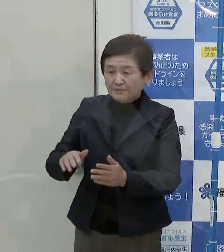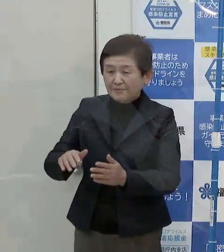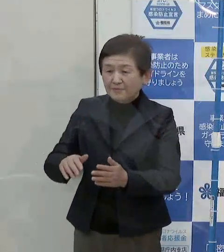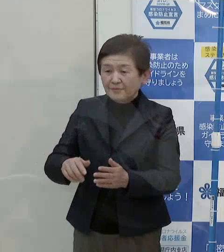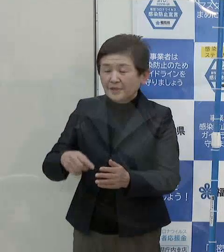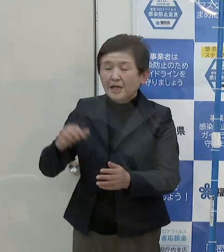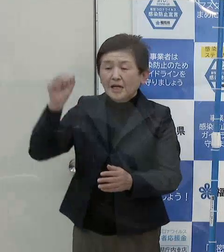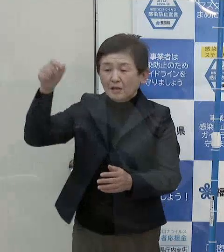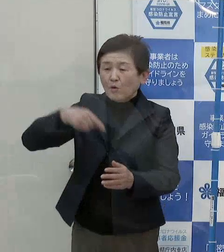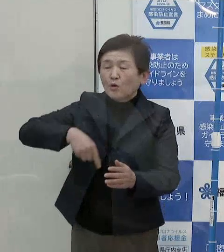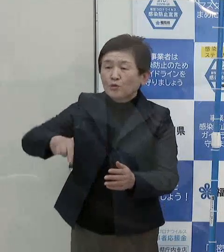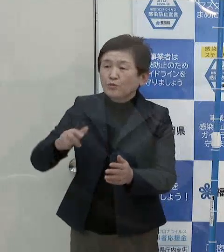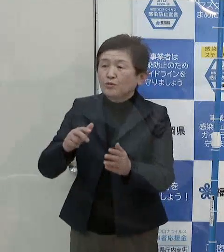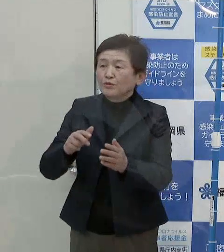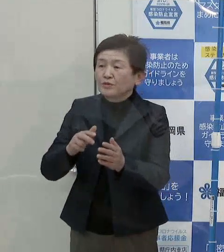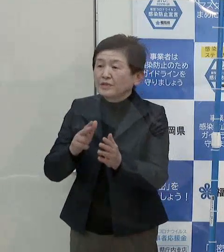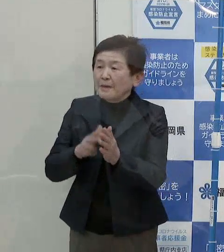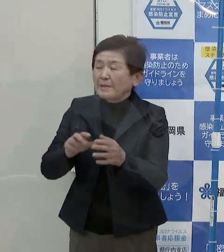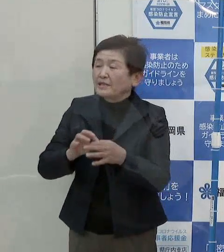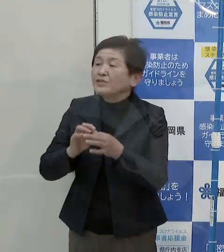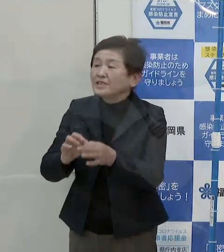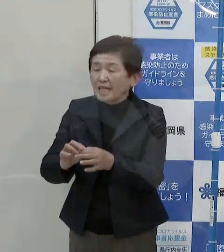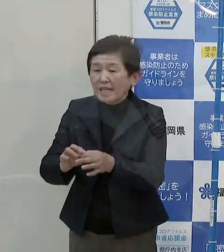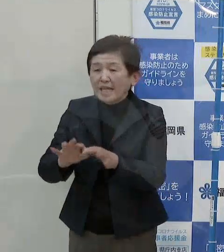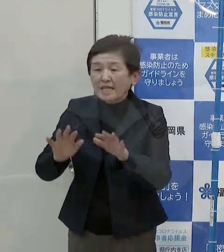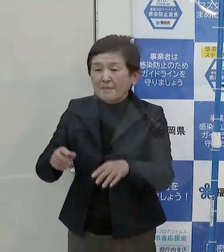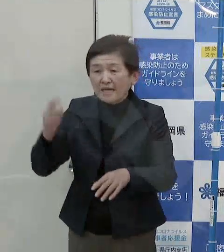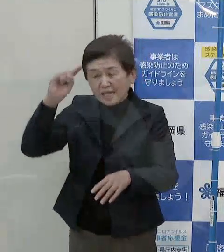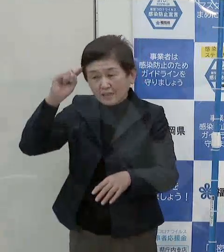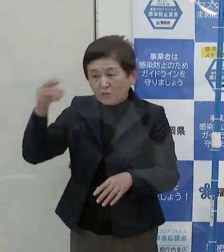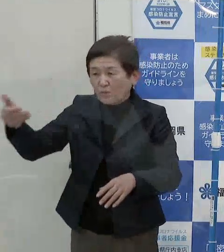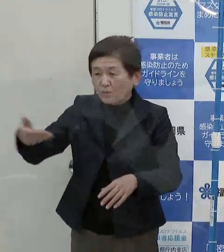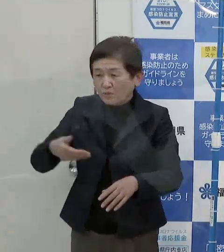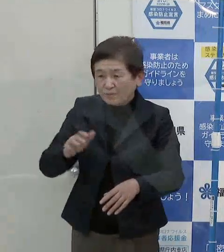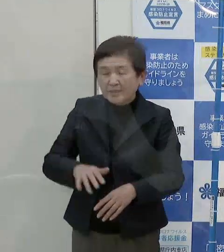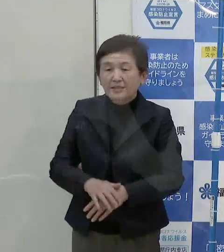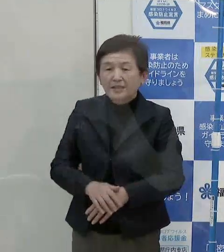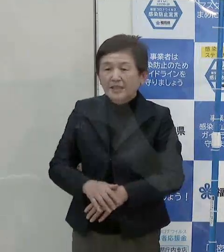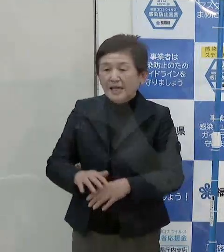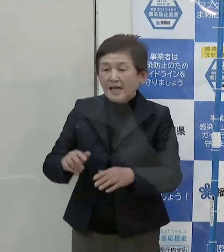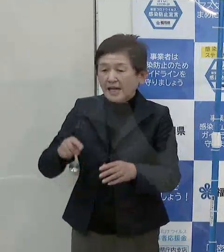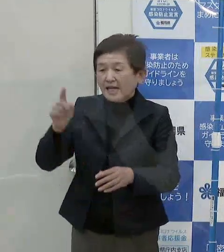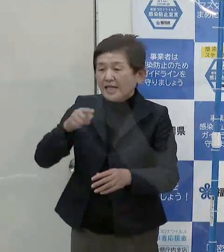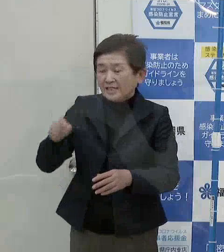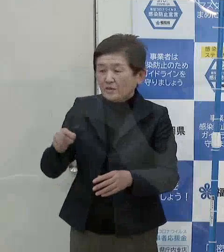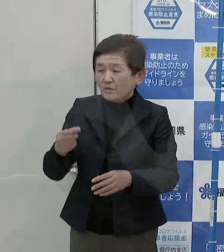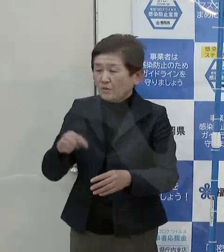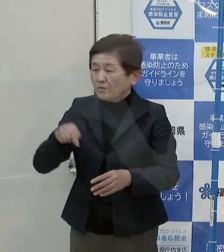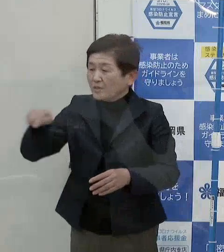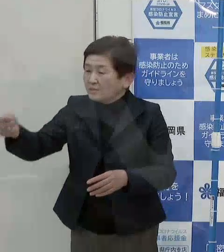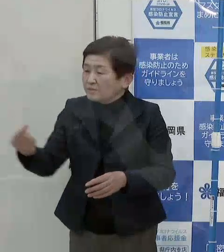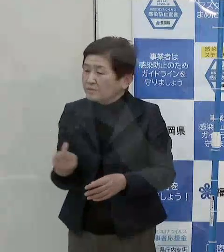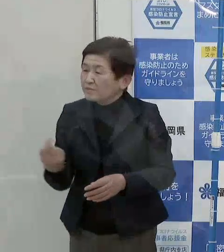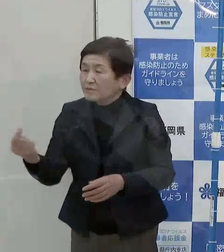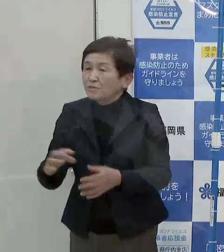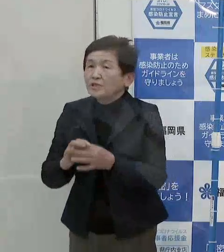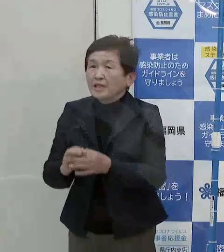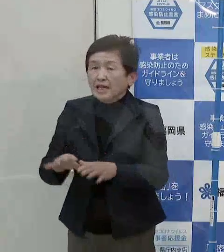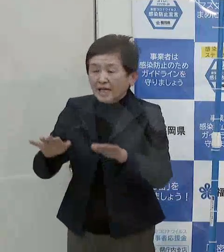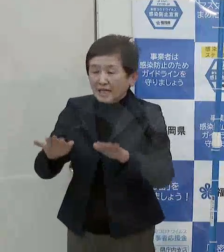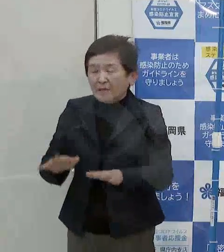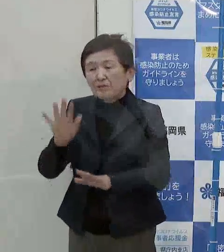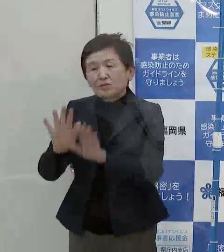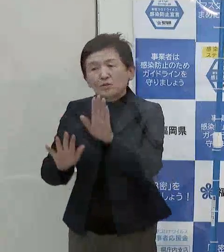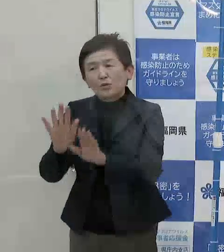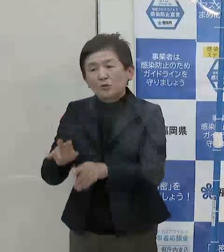身の知事の方で提言するお考えがあるのかどうか、 先ほどの通り、人の移動について、現段階で今のうちの状